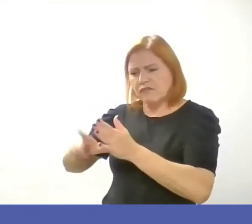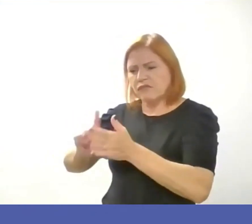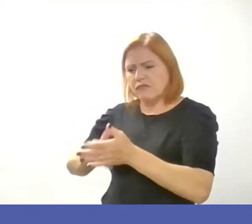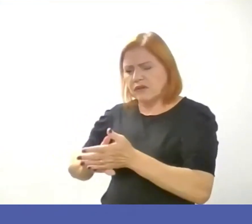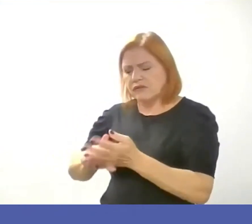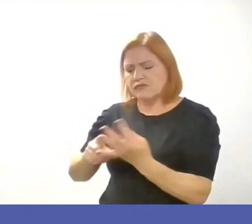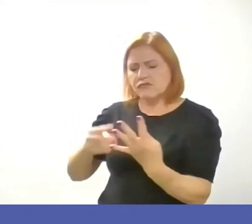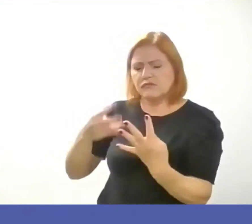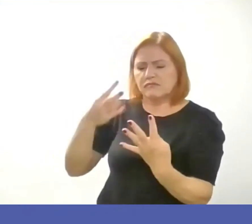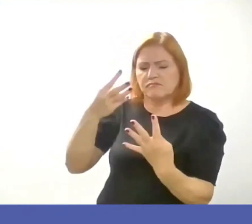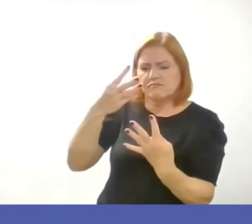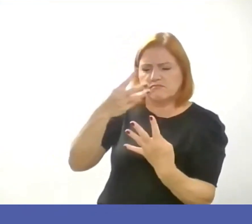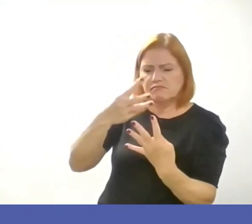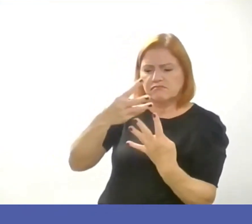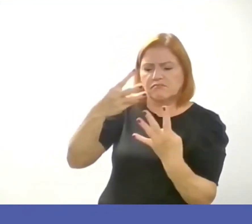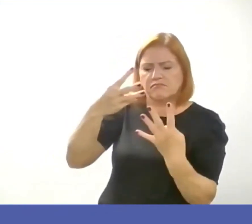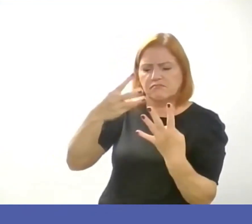era.